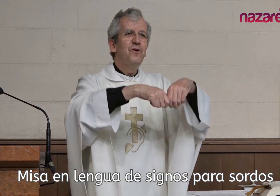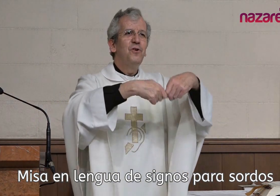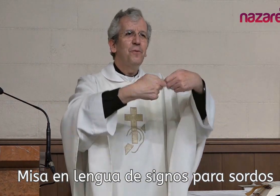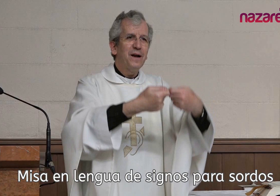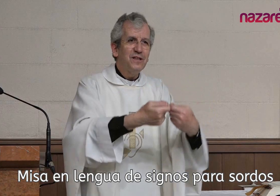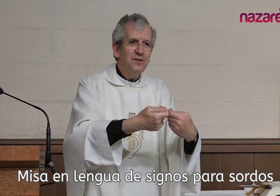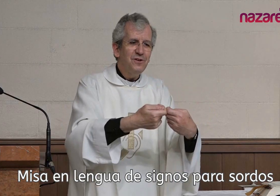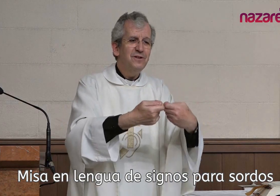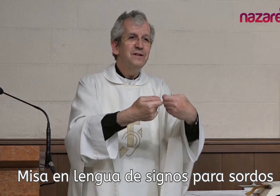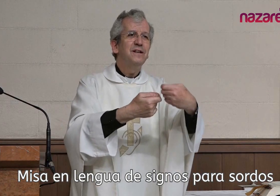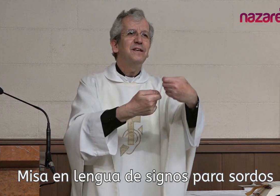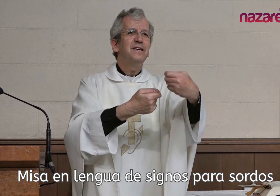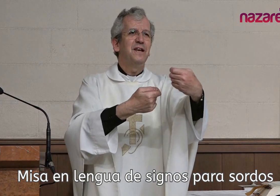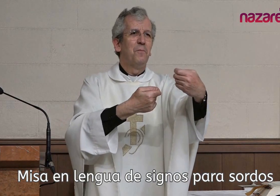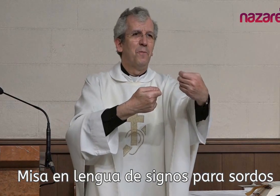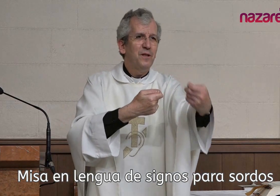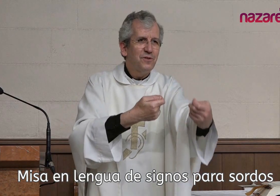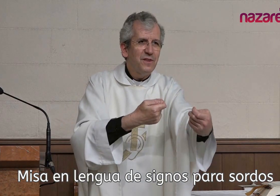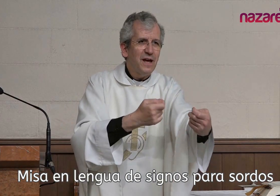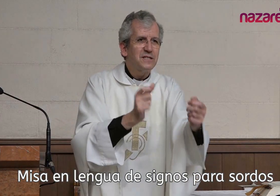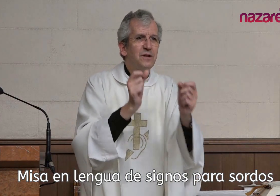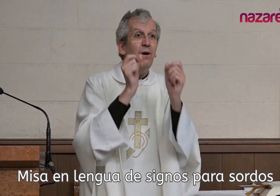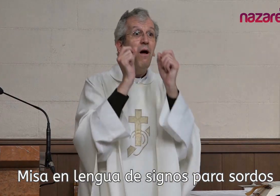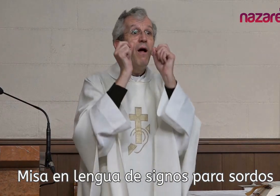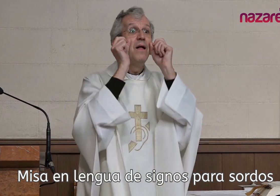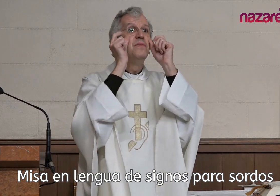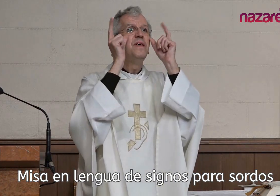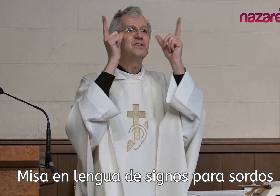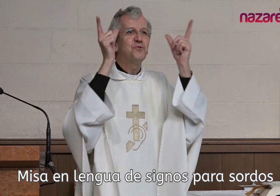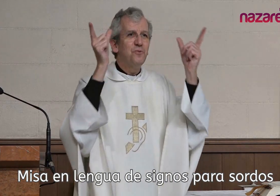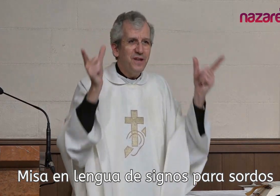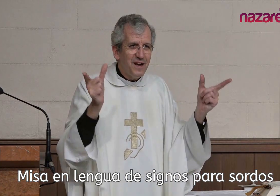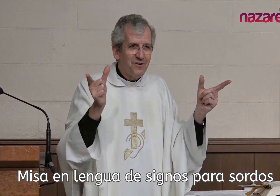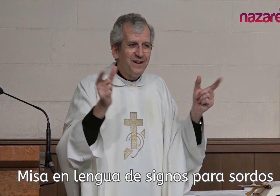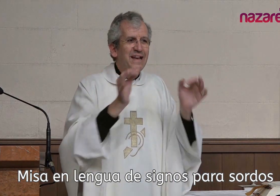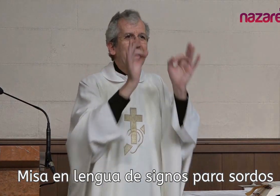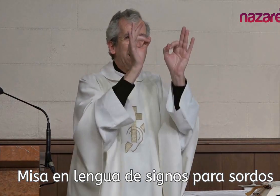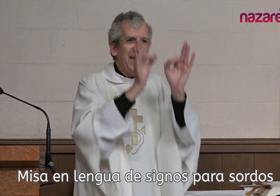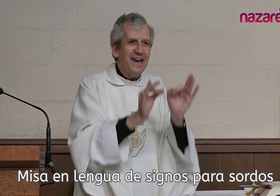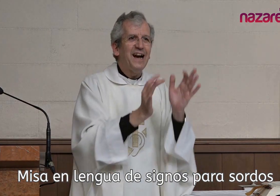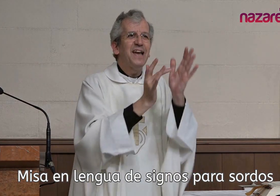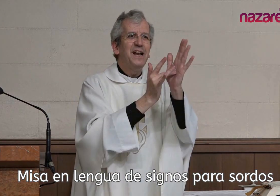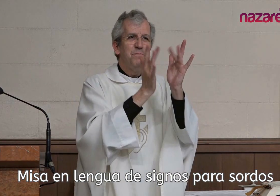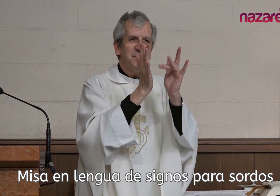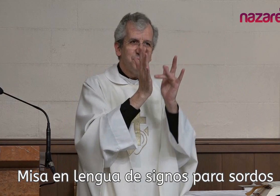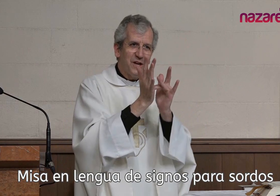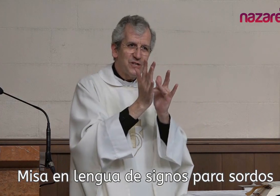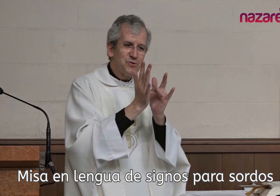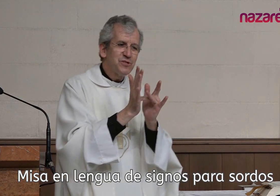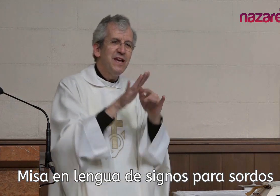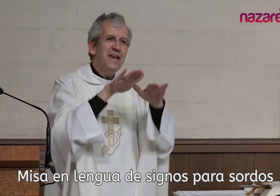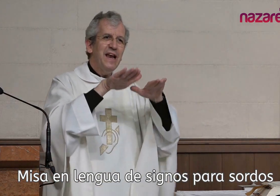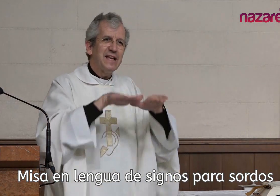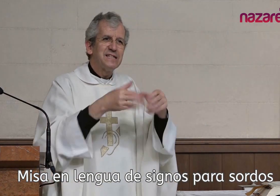lo partió y en el momento de dárselo, descubrieron que era el mismo Jesús el que